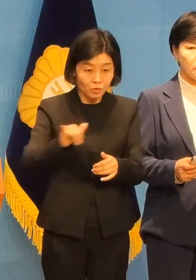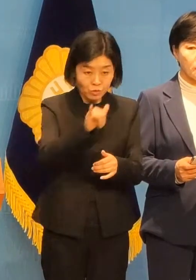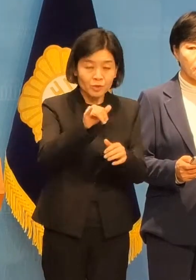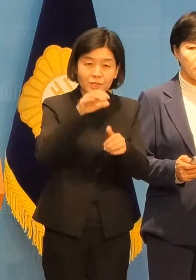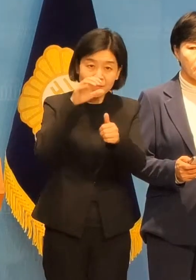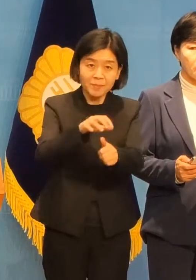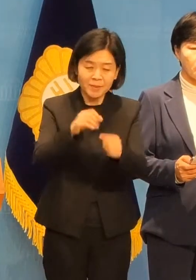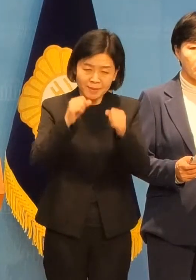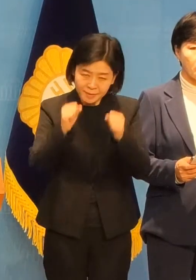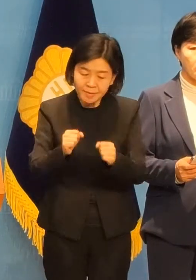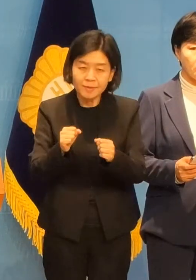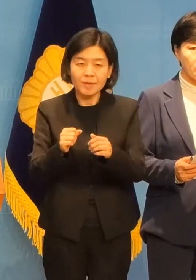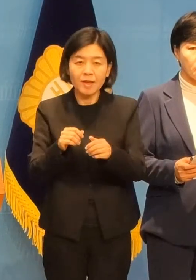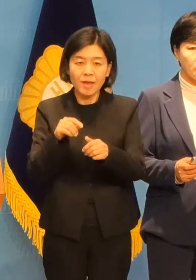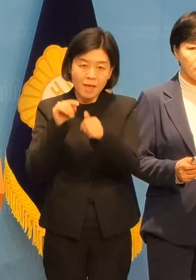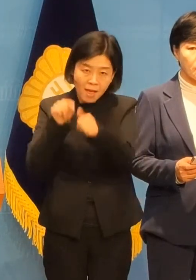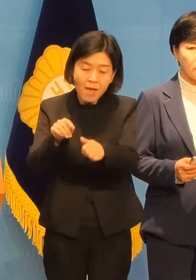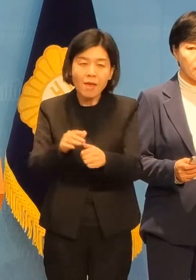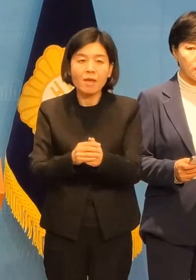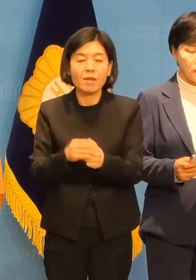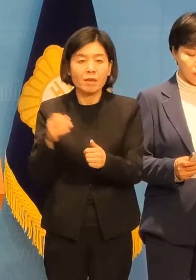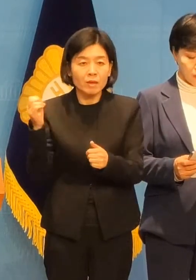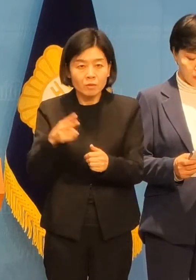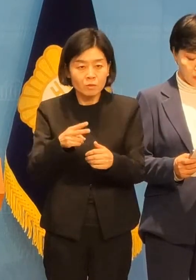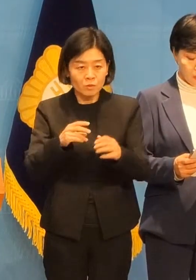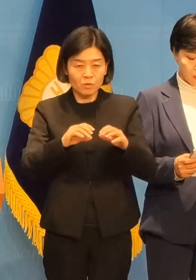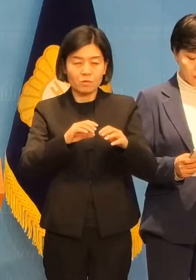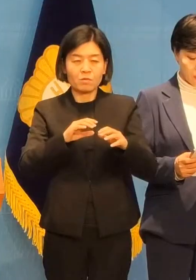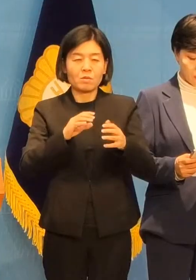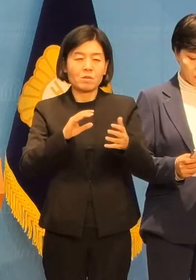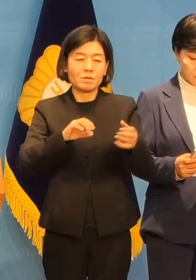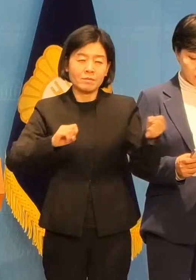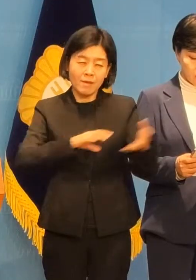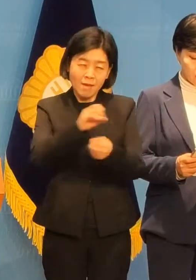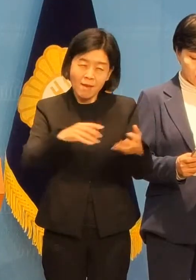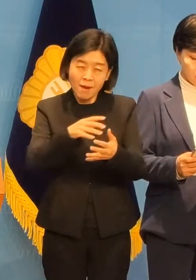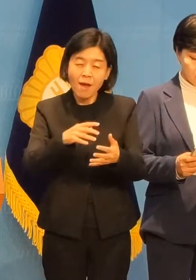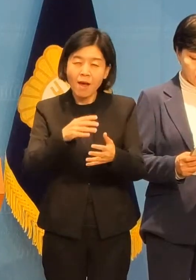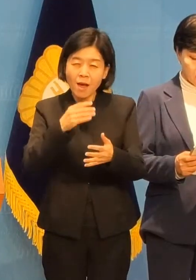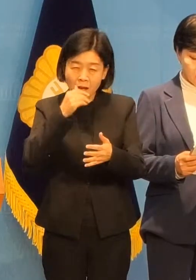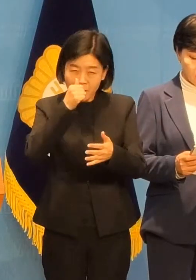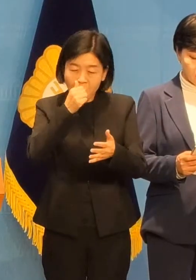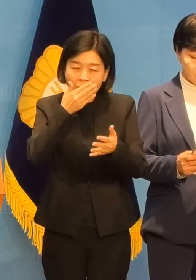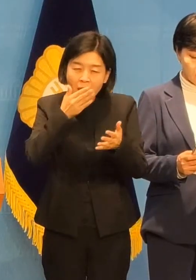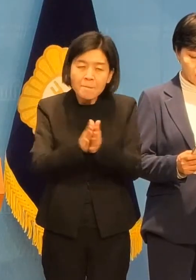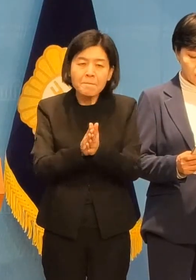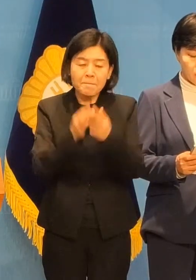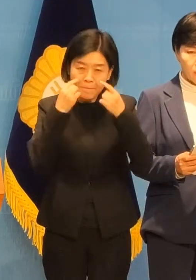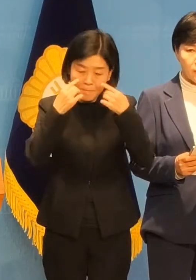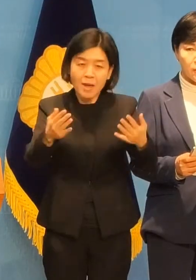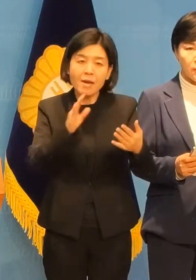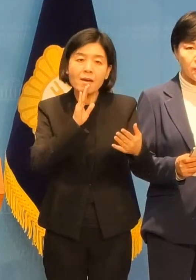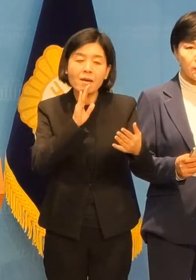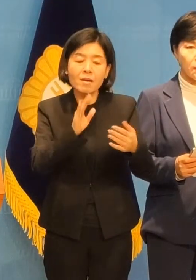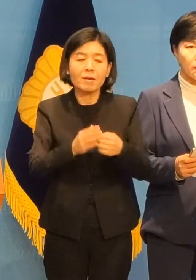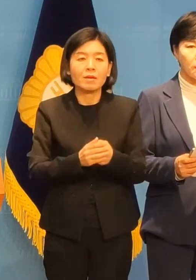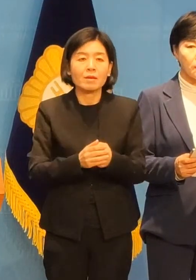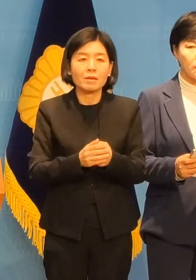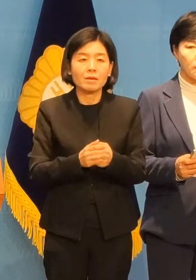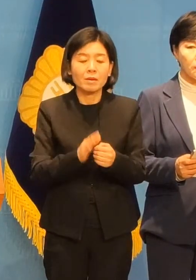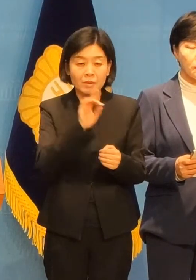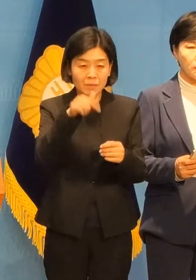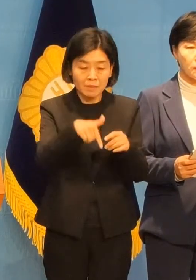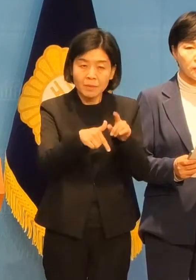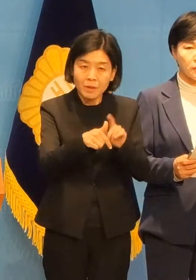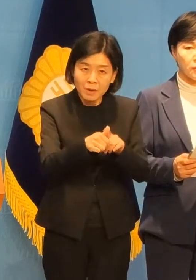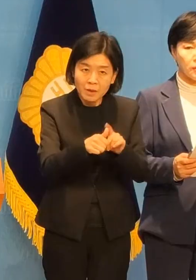가담한 정황이 뚜렷한 박 전 장관은 명백한 내란 공범입니다. 더욱이 박 전